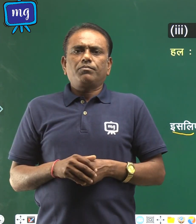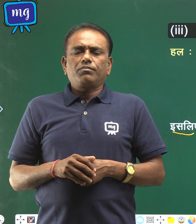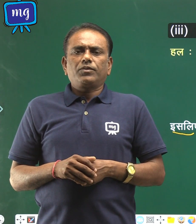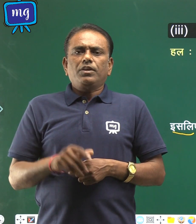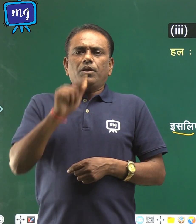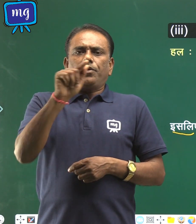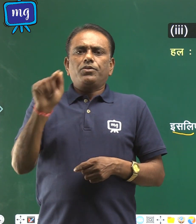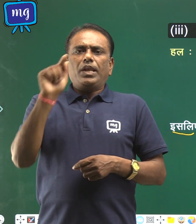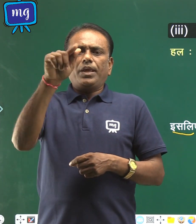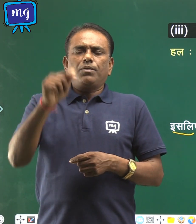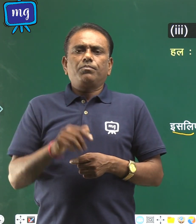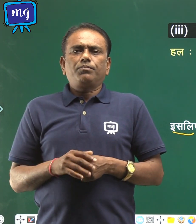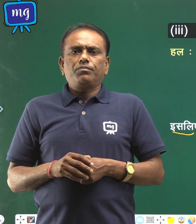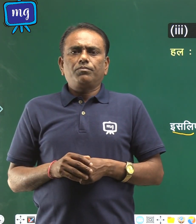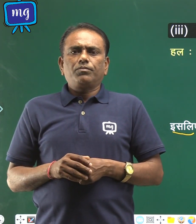इसलिए